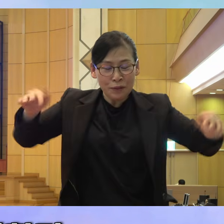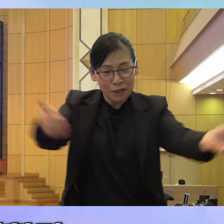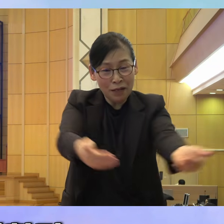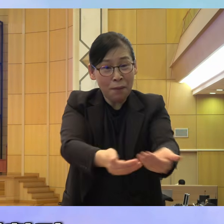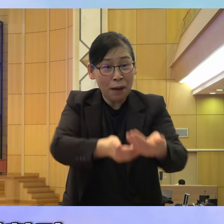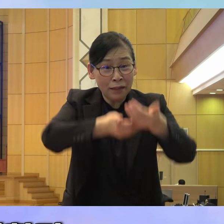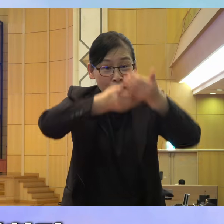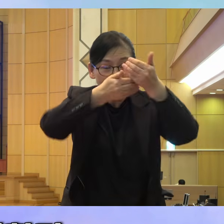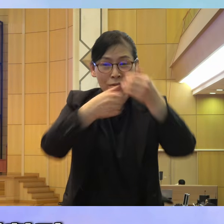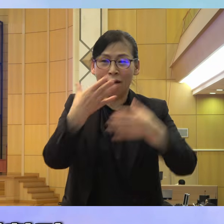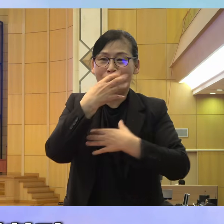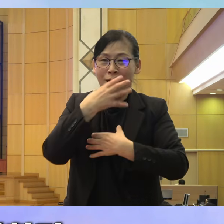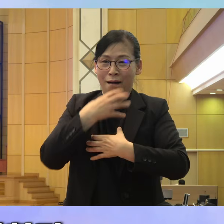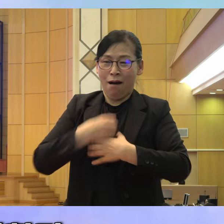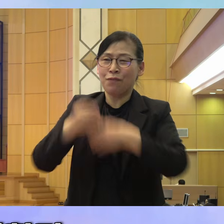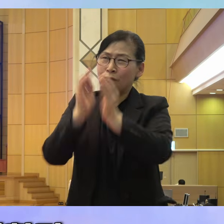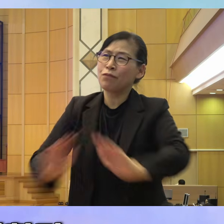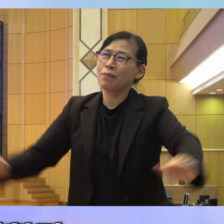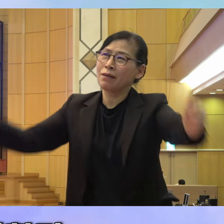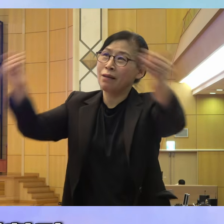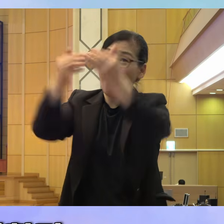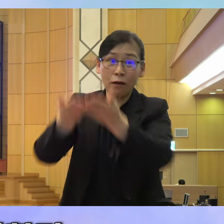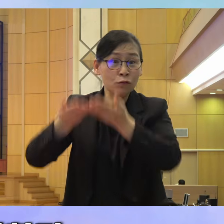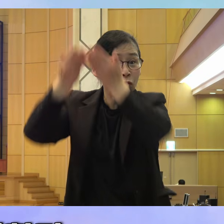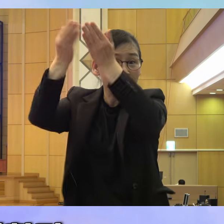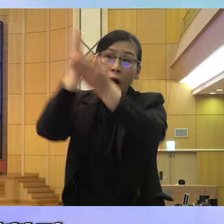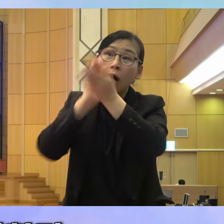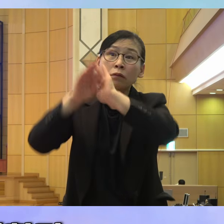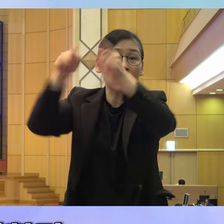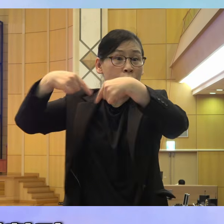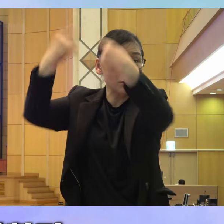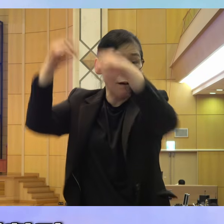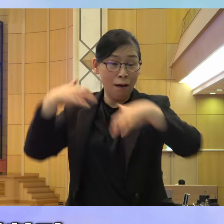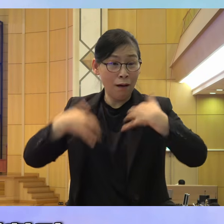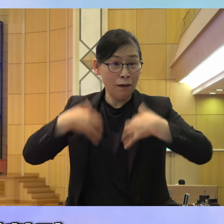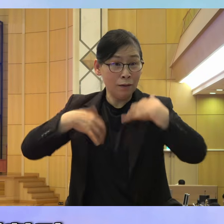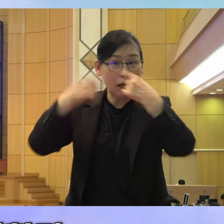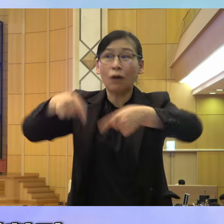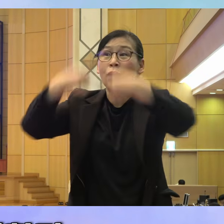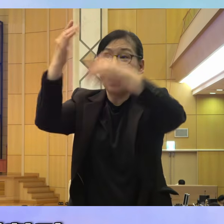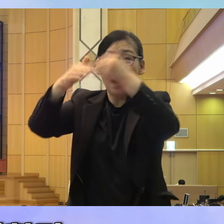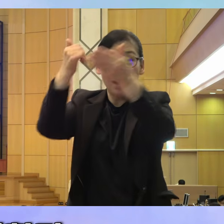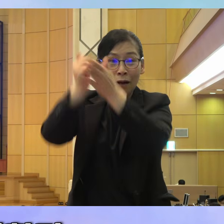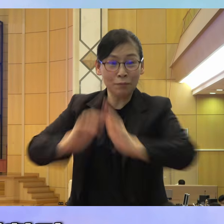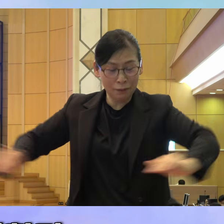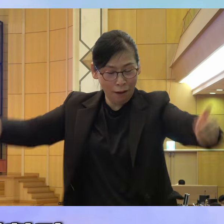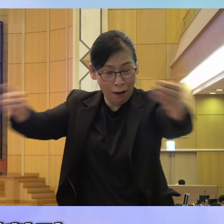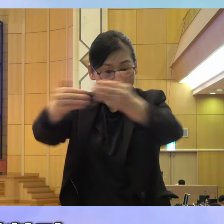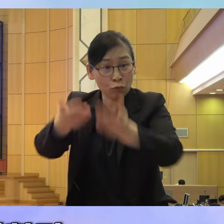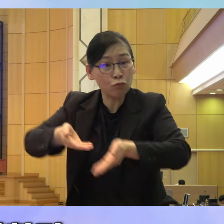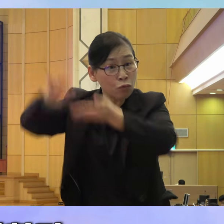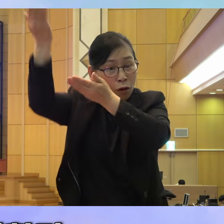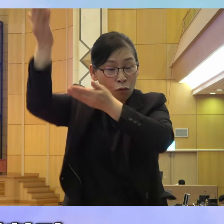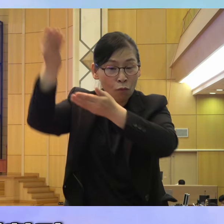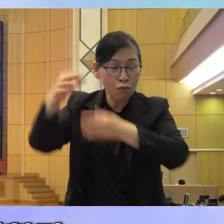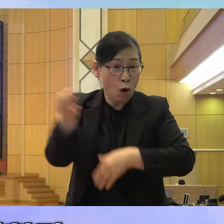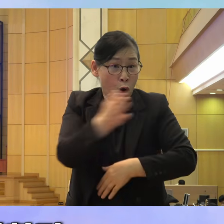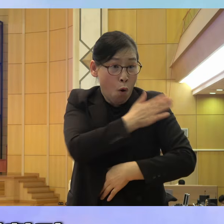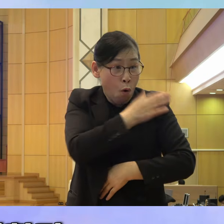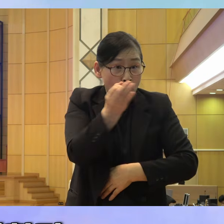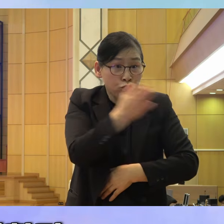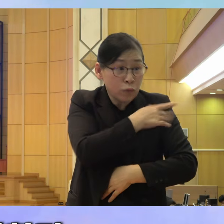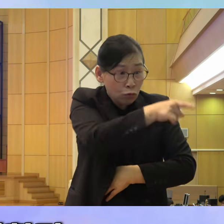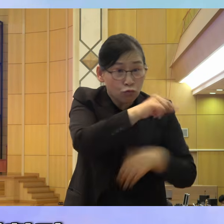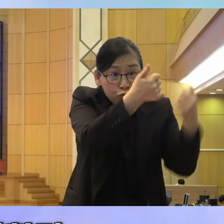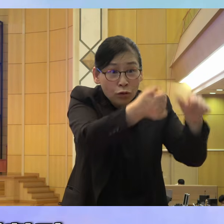받들려 아브라함의 품에 들어가고, 아브라함 품이나 말은 하나님 품 안에 들어가고, 부자도